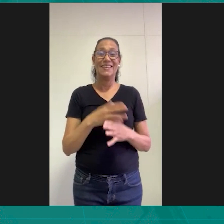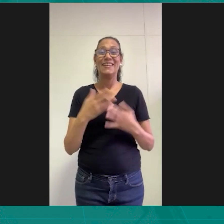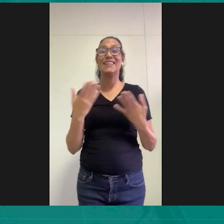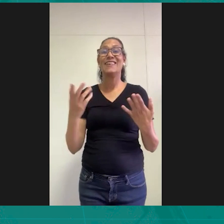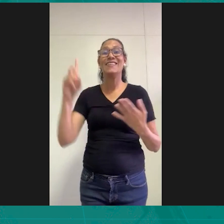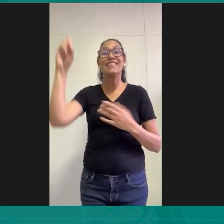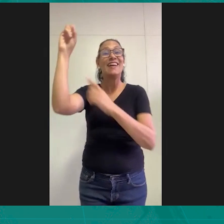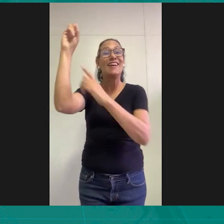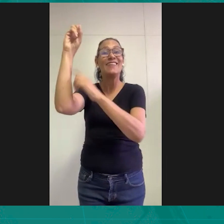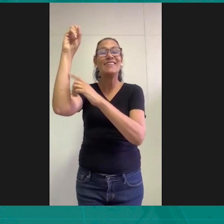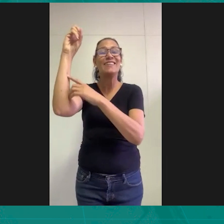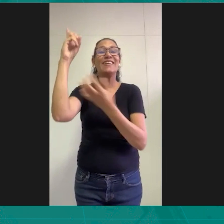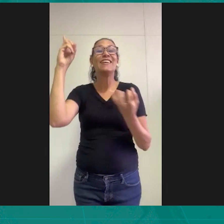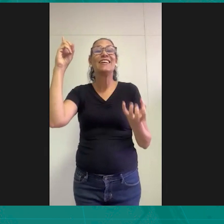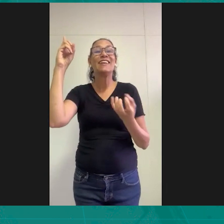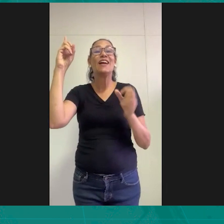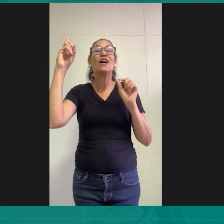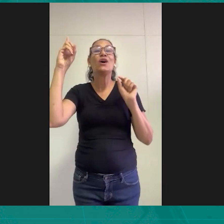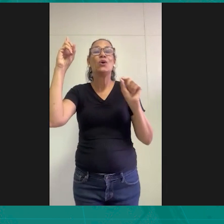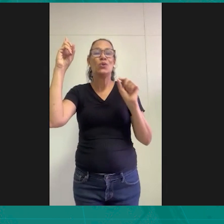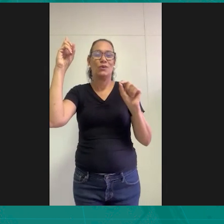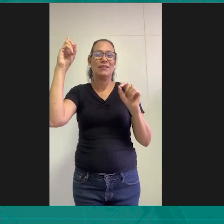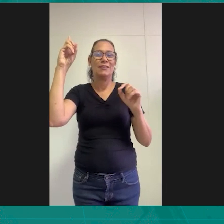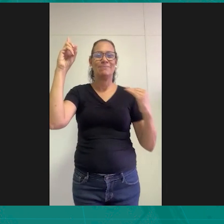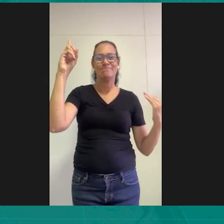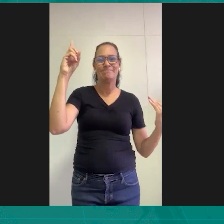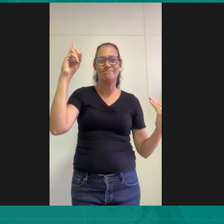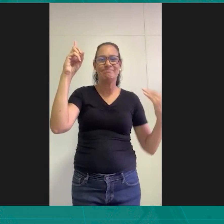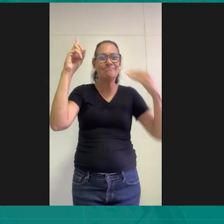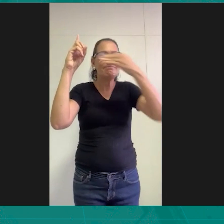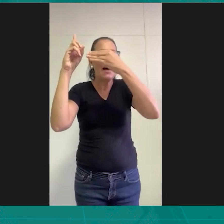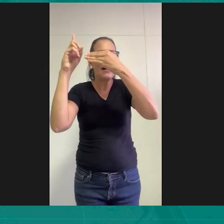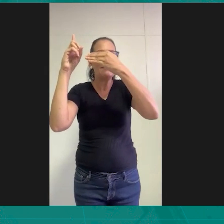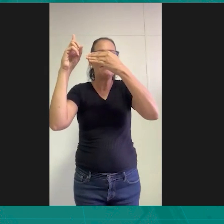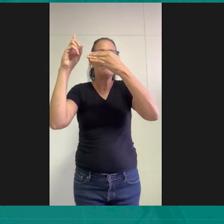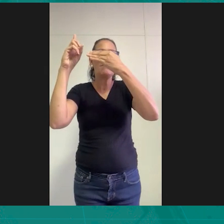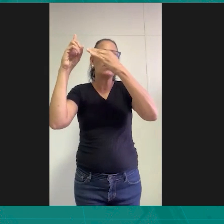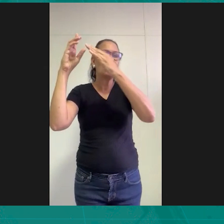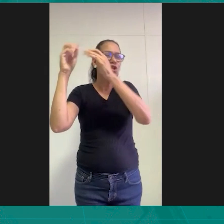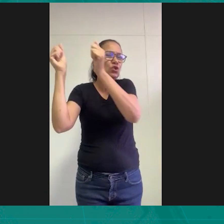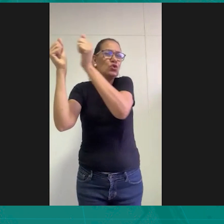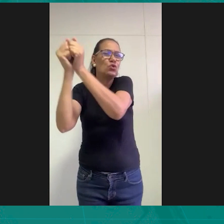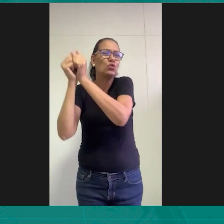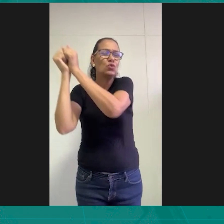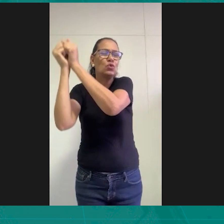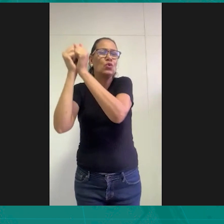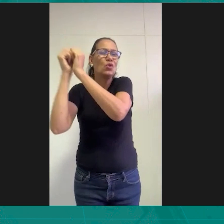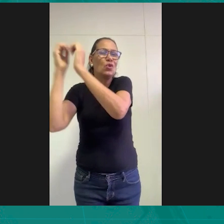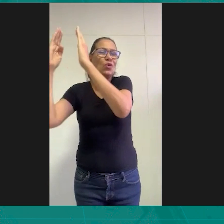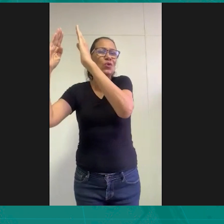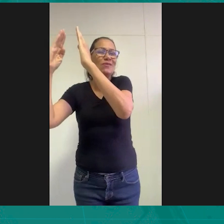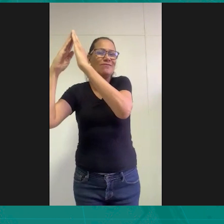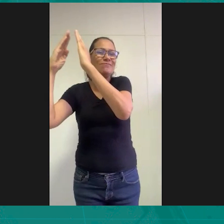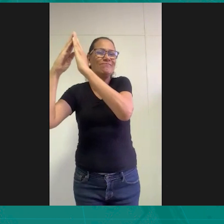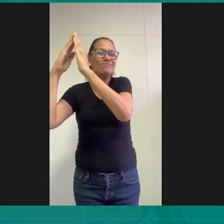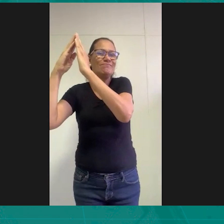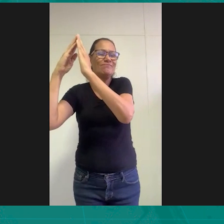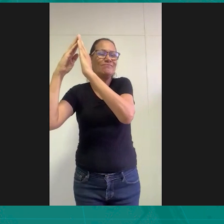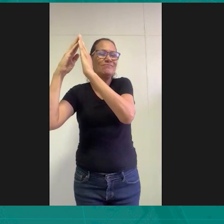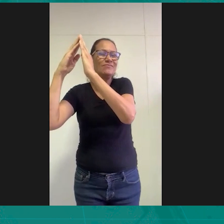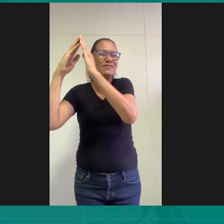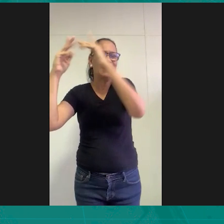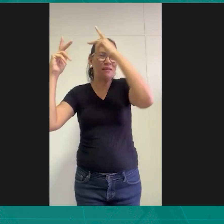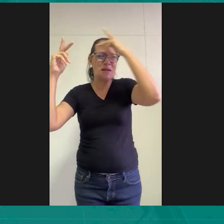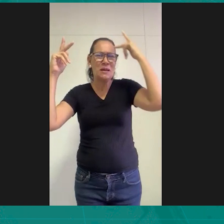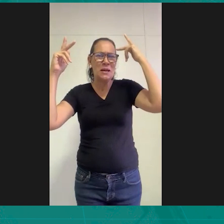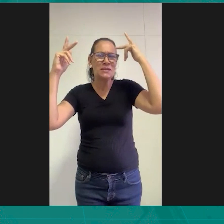em Deus e nos edificar em casa de Deus, como lugar de habitação de Deus com os homens, e se